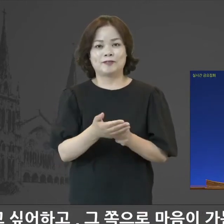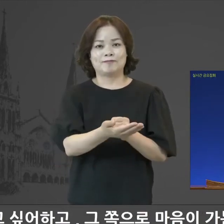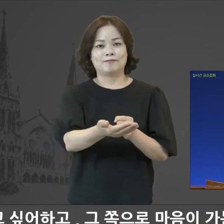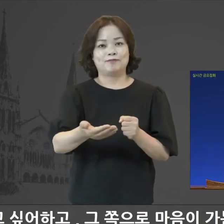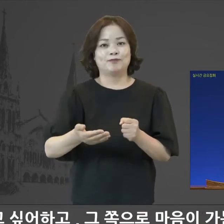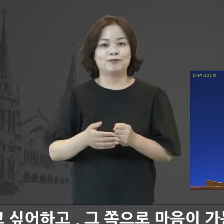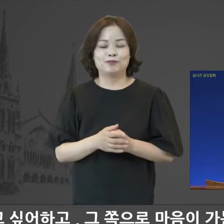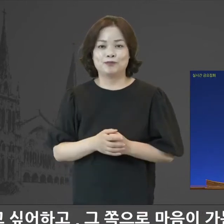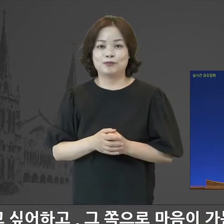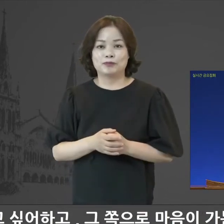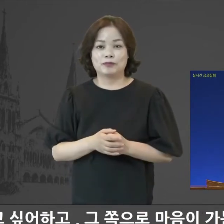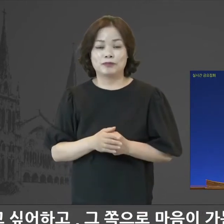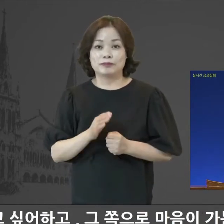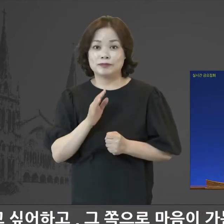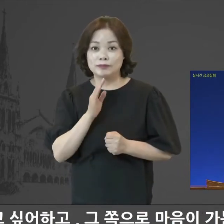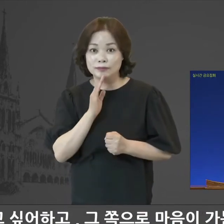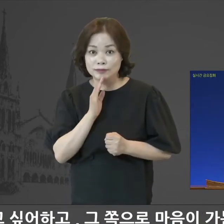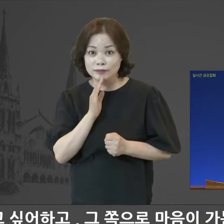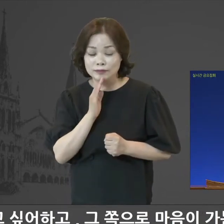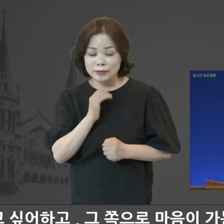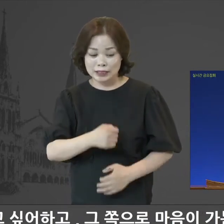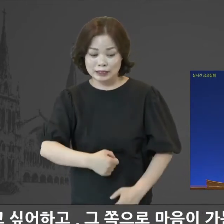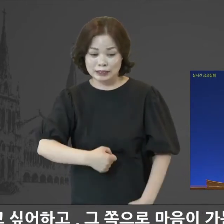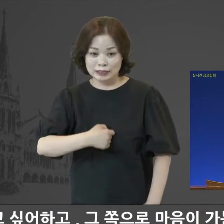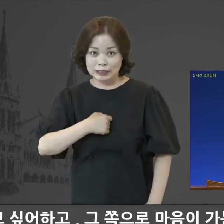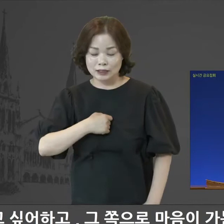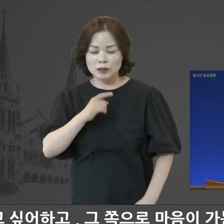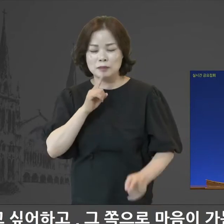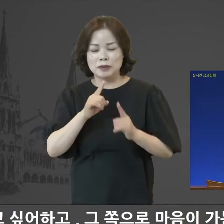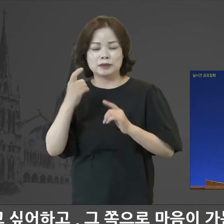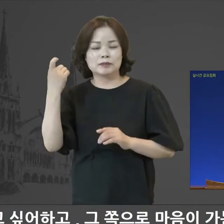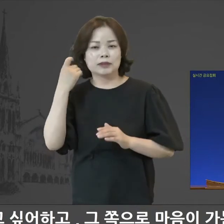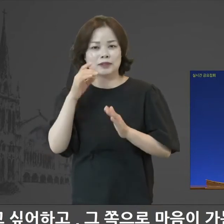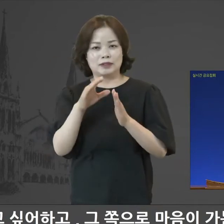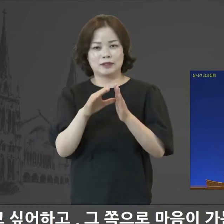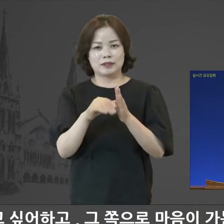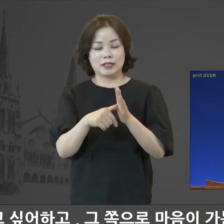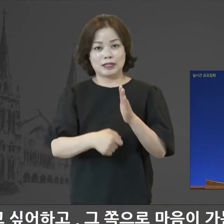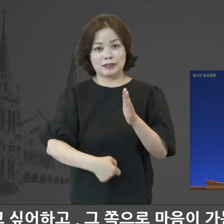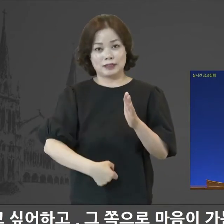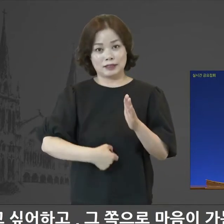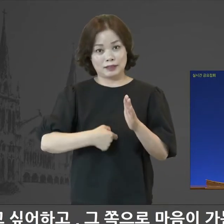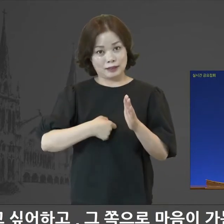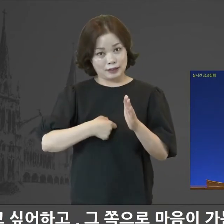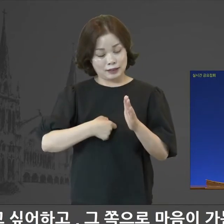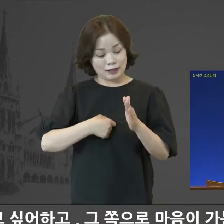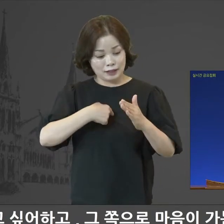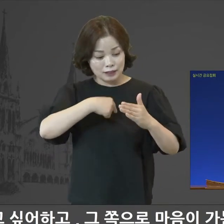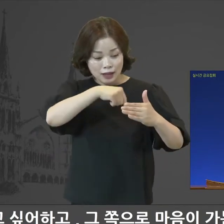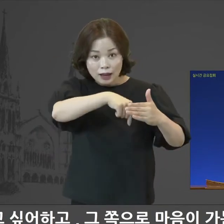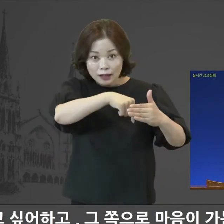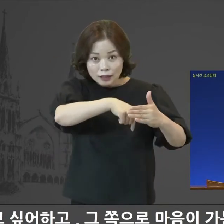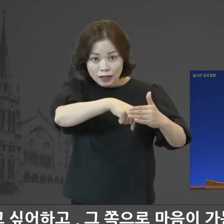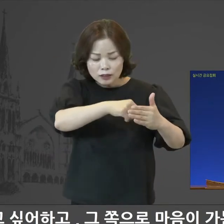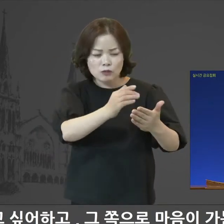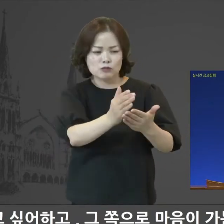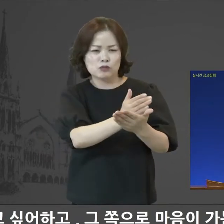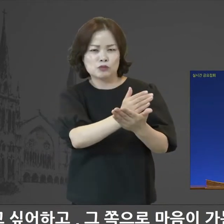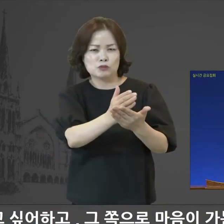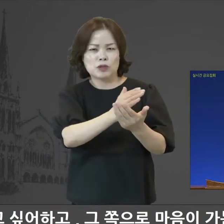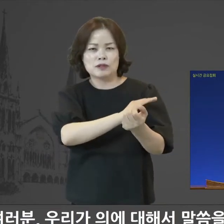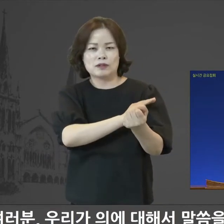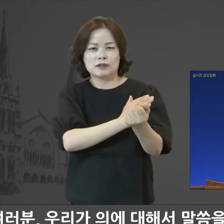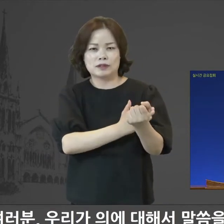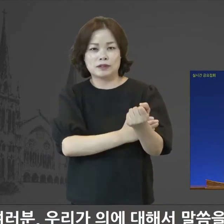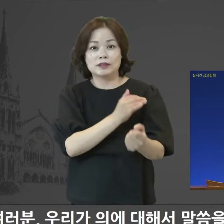여러분, 우리가 정말 의에 대해서 말씀을 들을 때 그 의는 내 안에 분별력을 일으킨다.